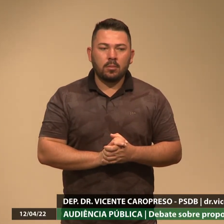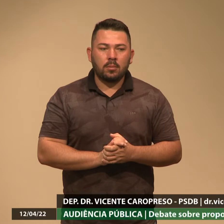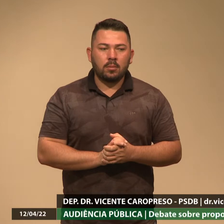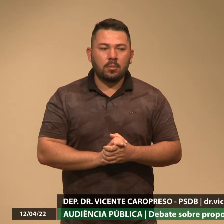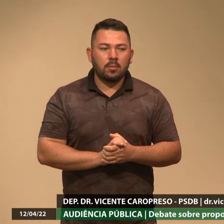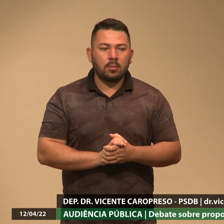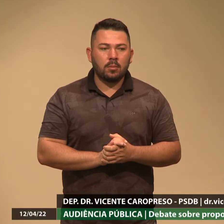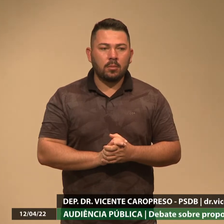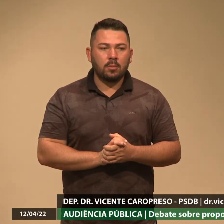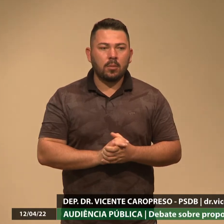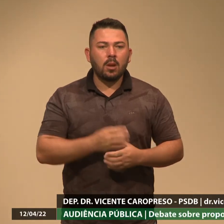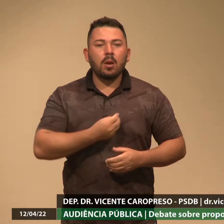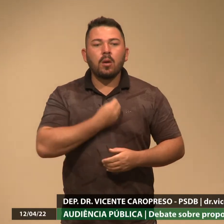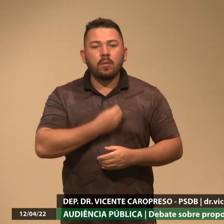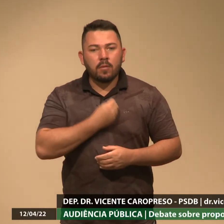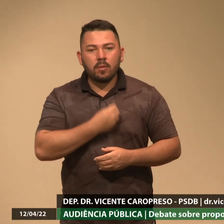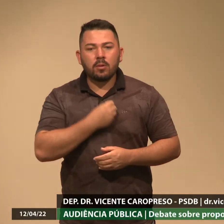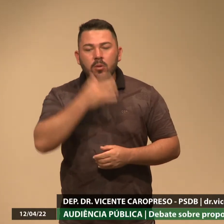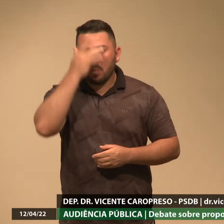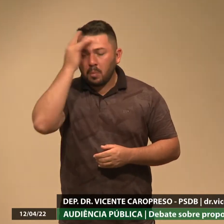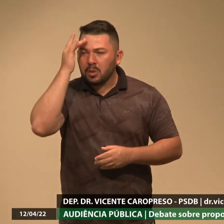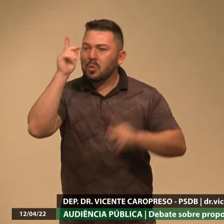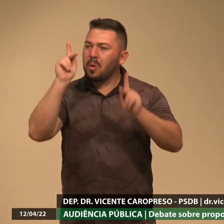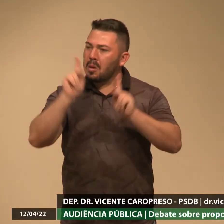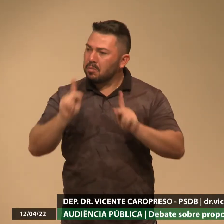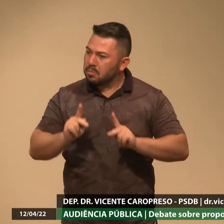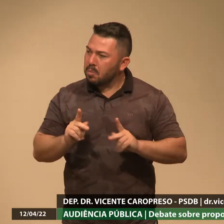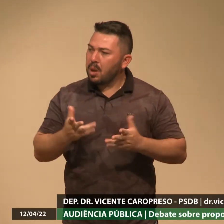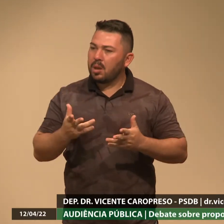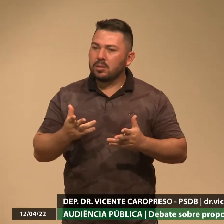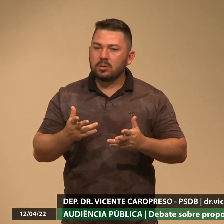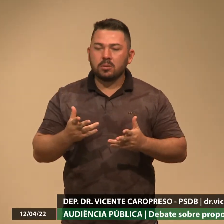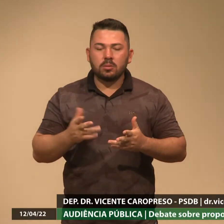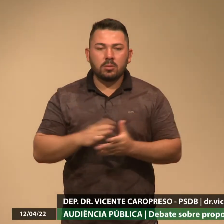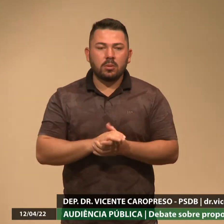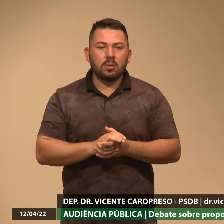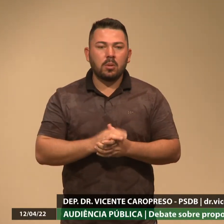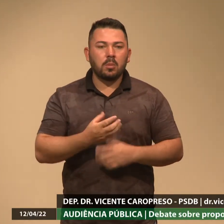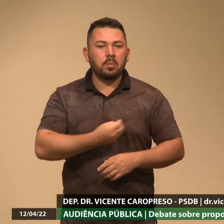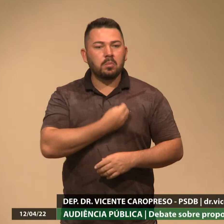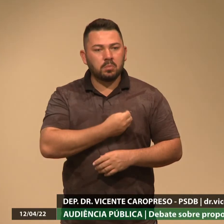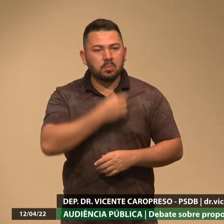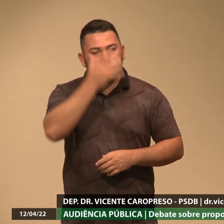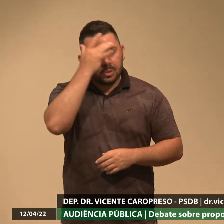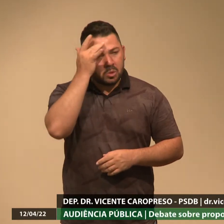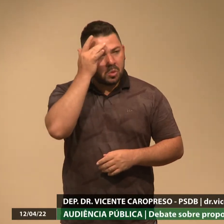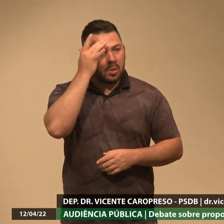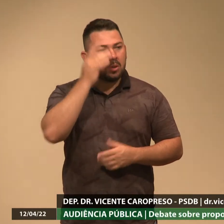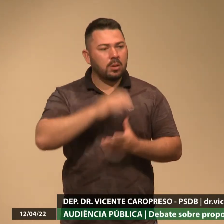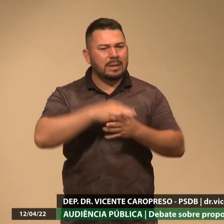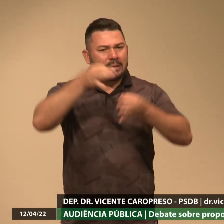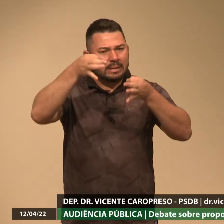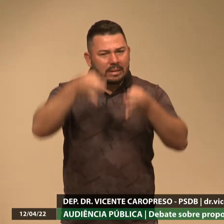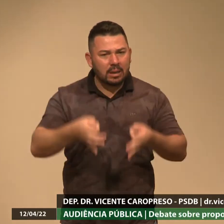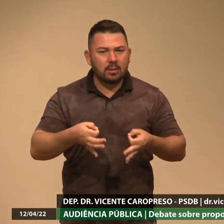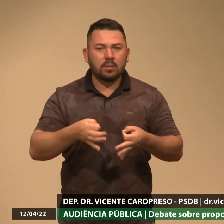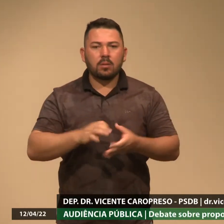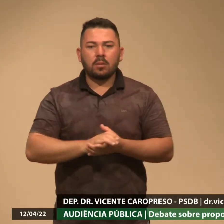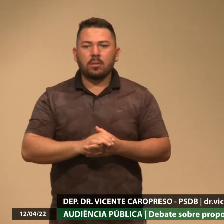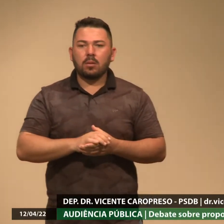Oi com quem eu convivo são pessoas de paz com quem eu convivo são pessoas corretas